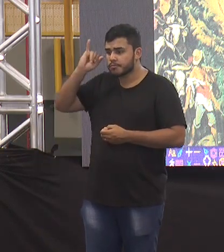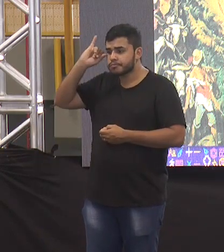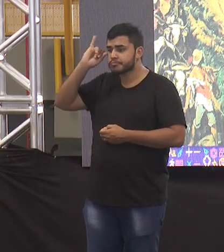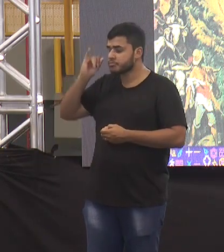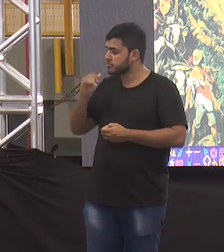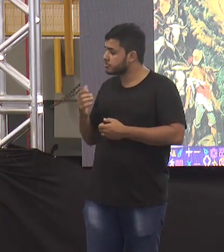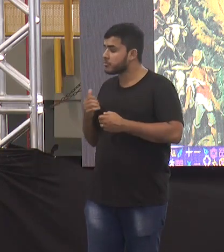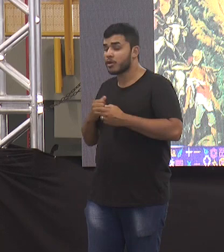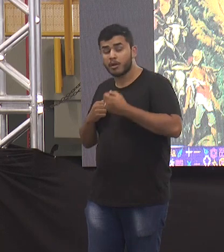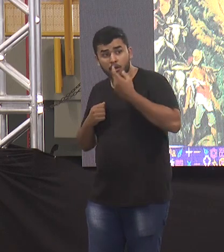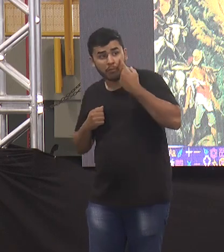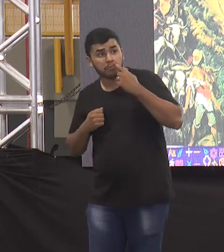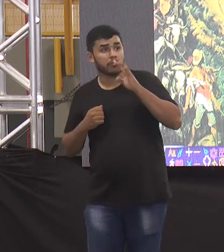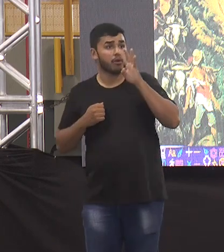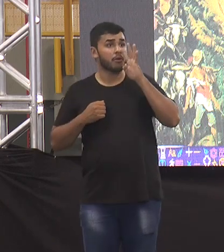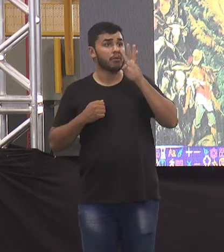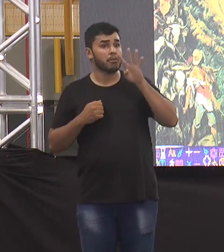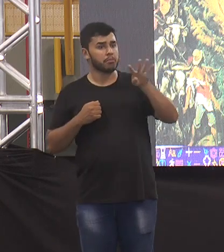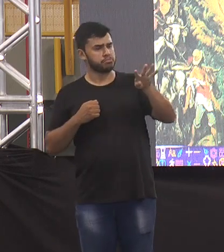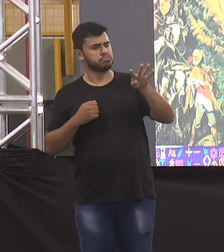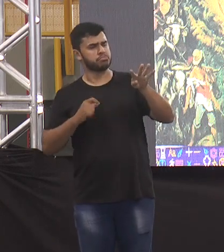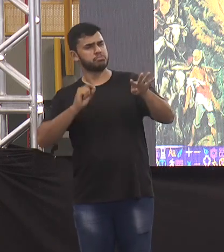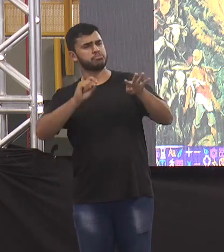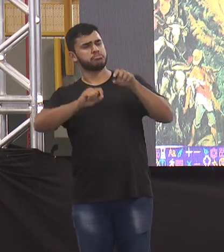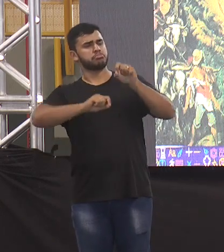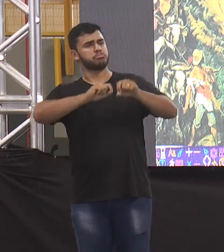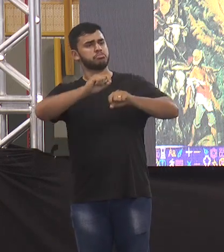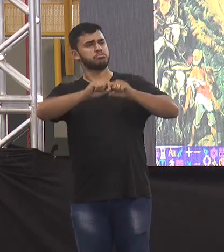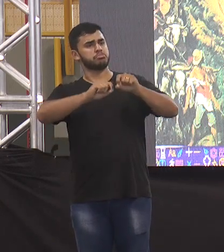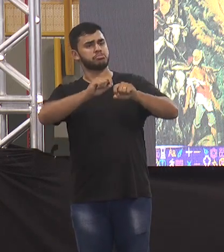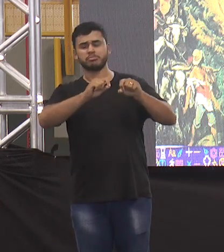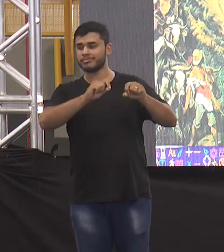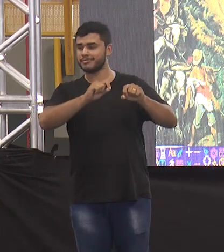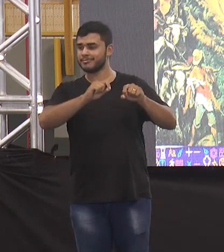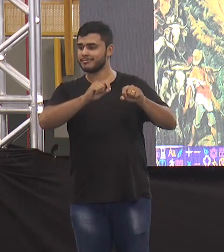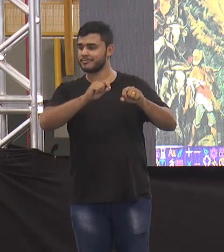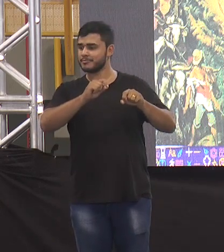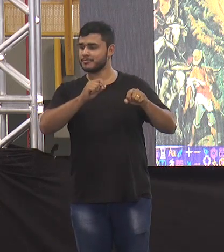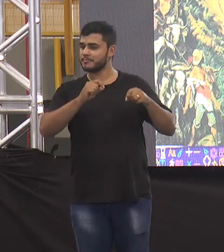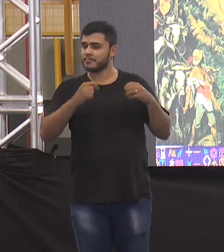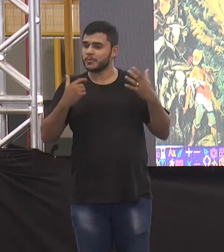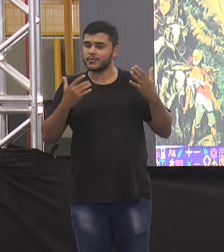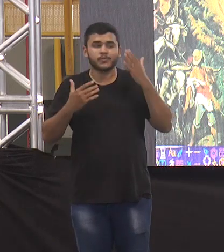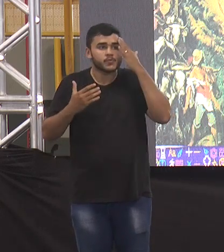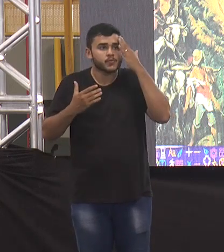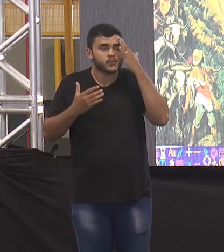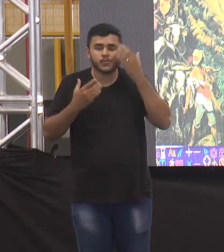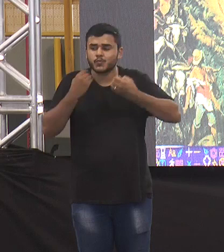que acontece, sem nem saber direito o que está acontecendo.